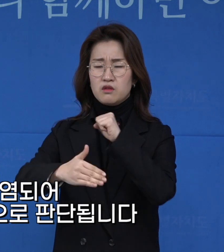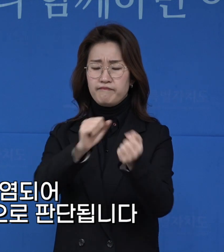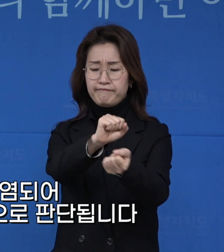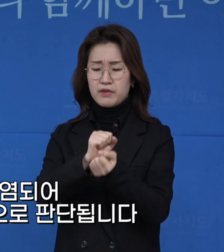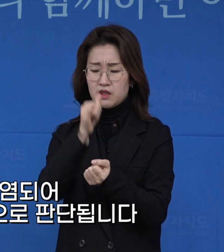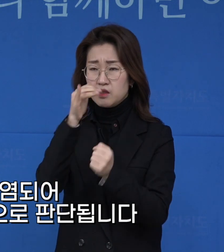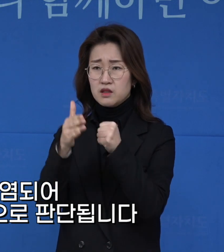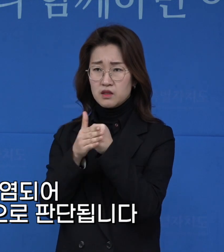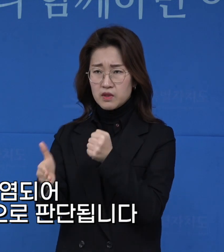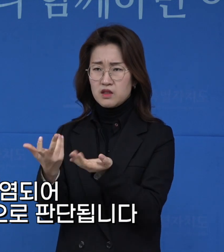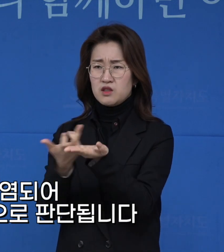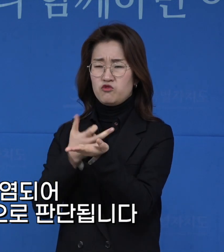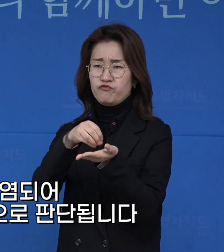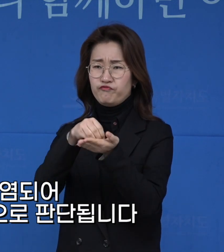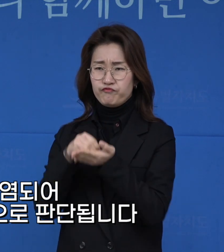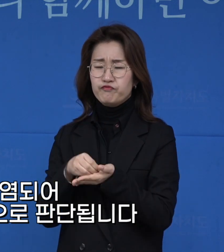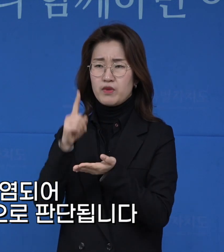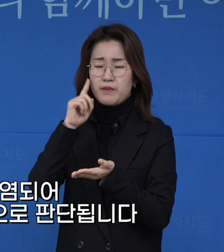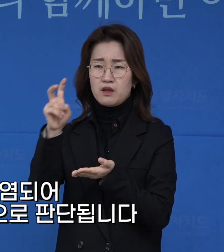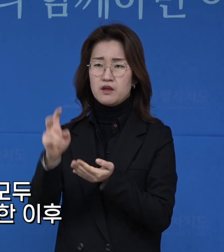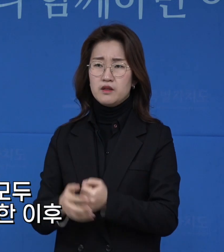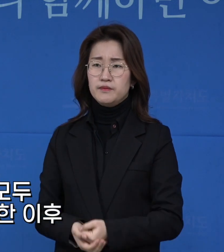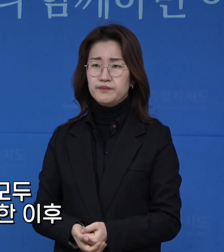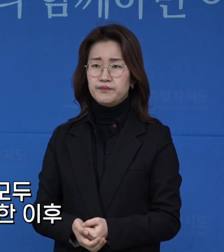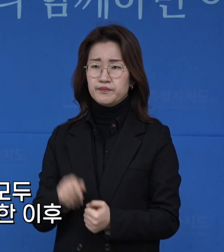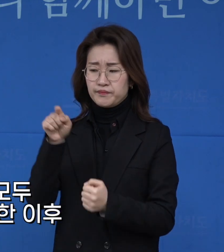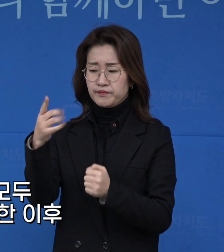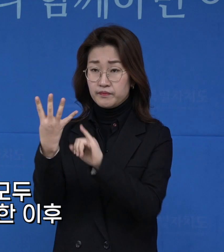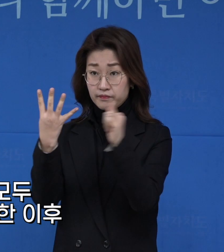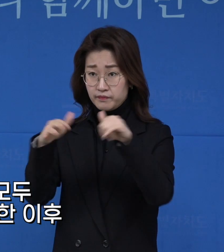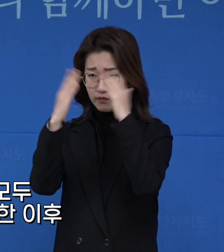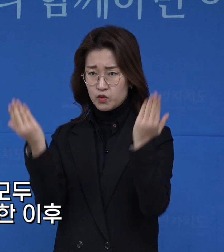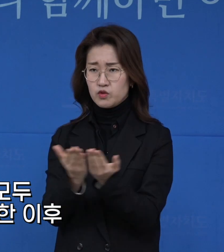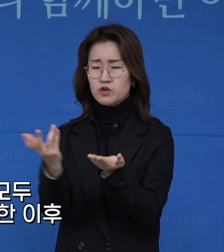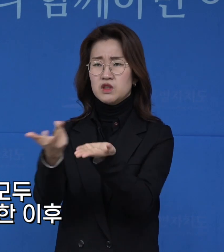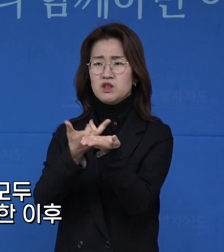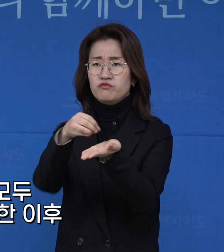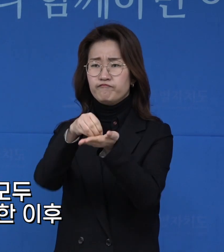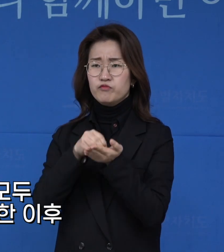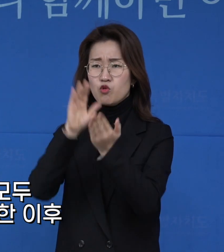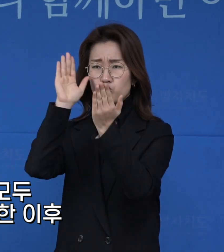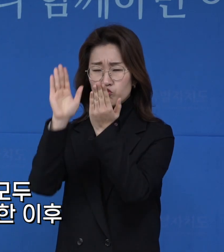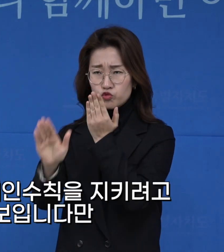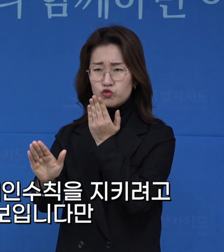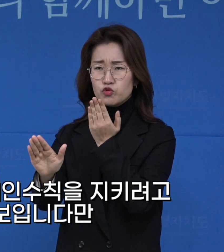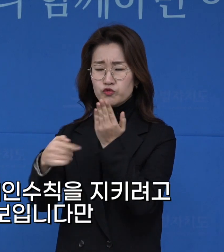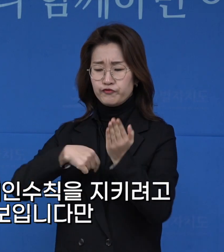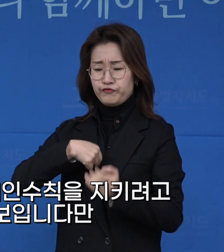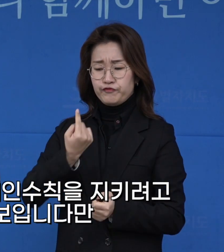제주도에 입 또한 것으로 판단됩니다 2분들 모두 제주에 이 또한 이북에 날은